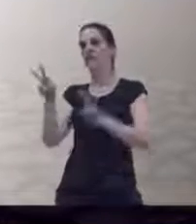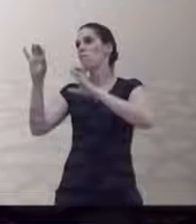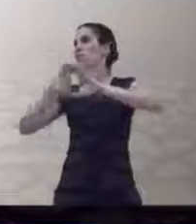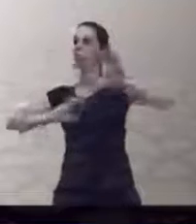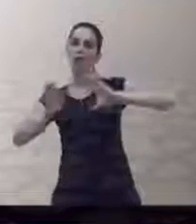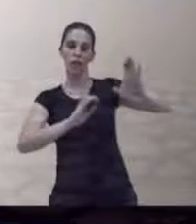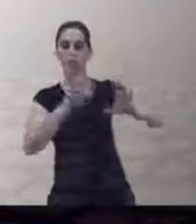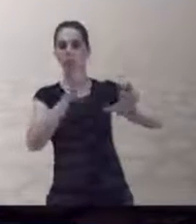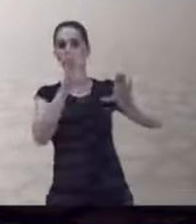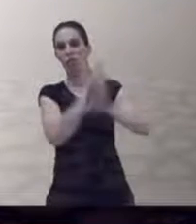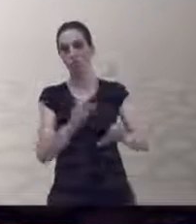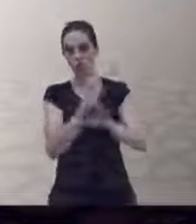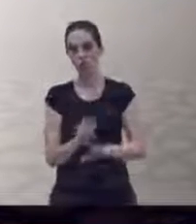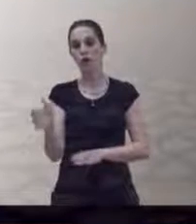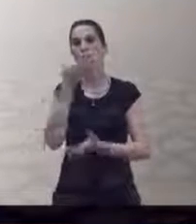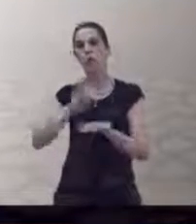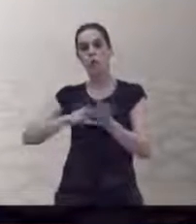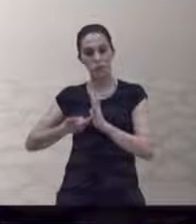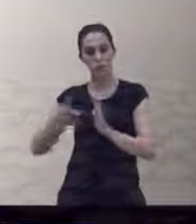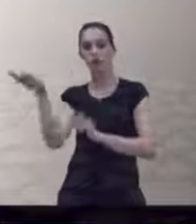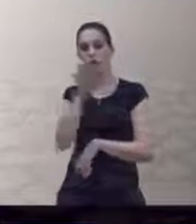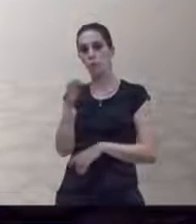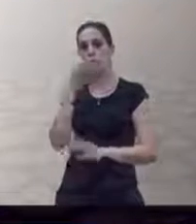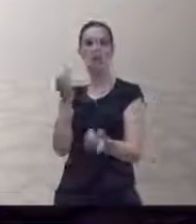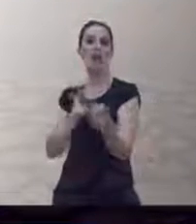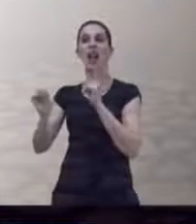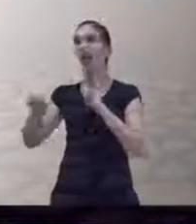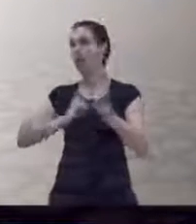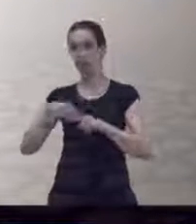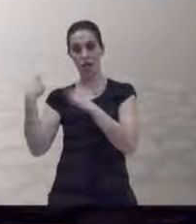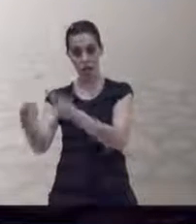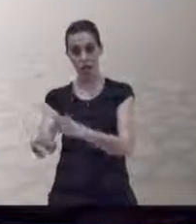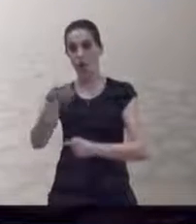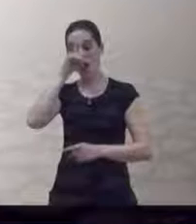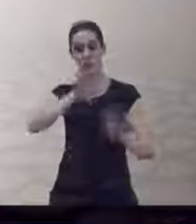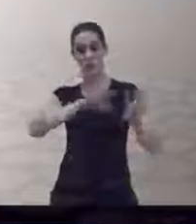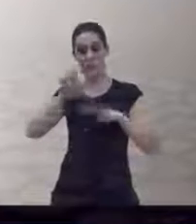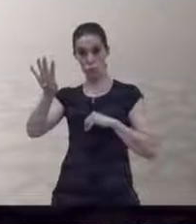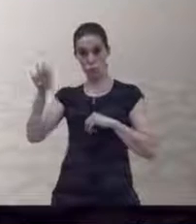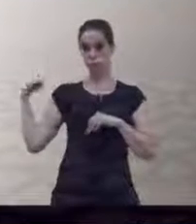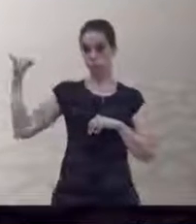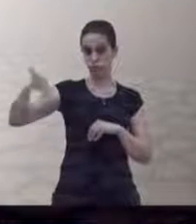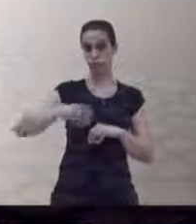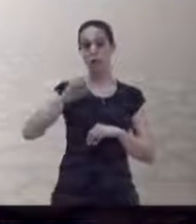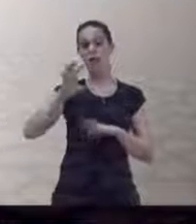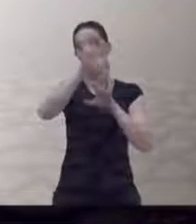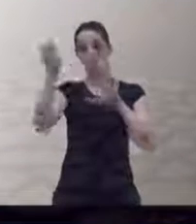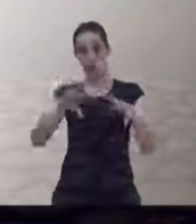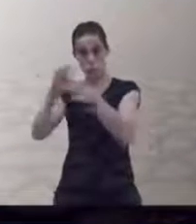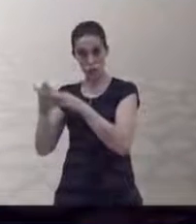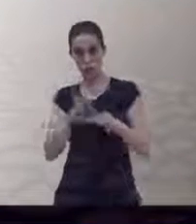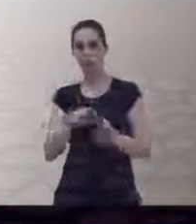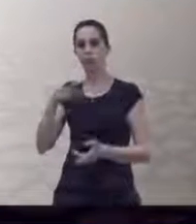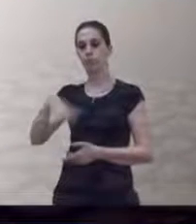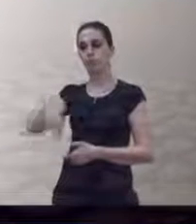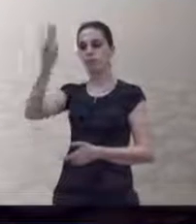referentes habituales de conversación en el ámbito científico, en el de la planificación y en las conversaciones diarias. Desde el año 94, Naciones